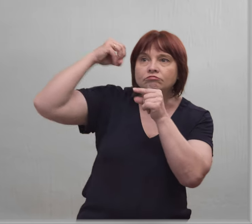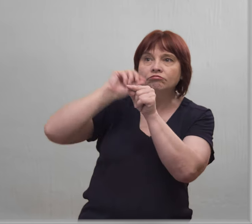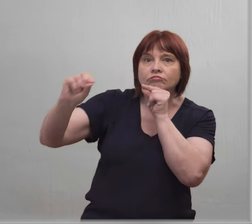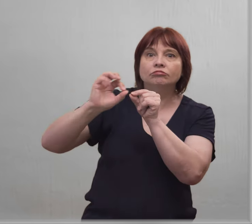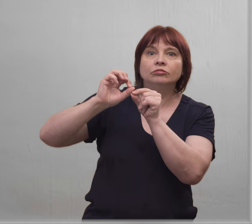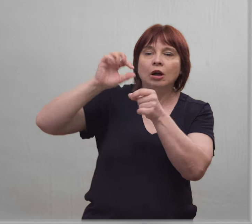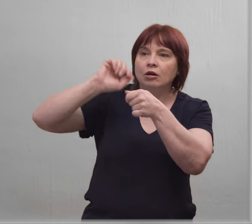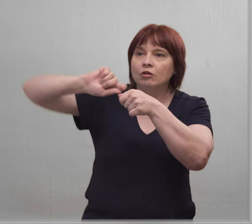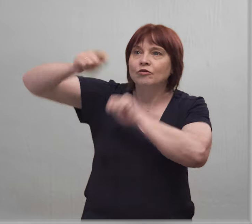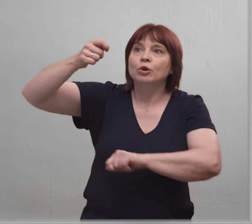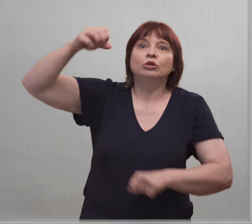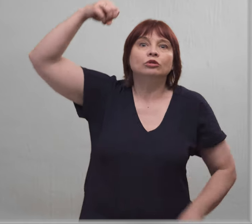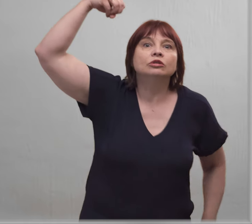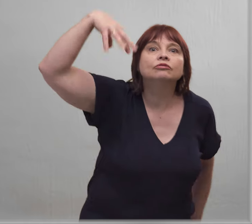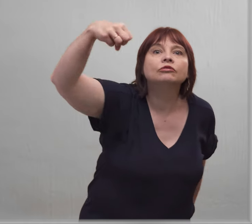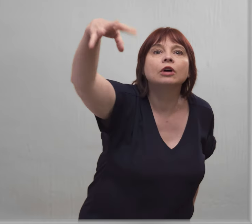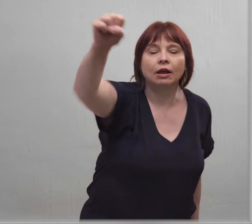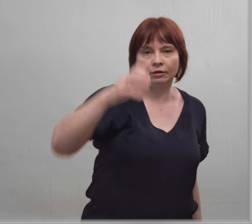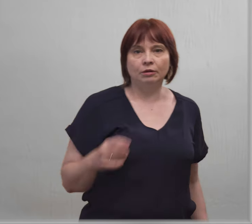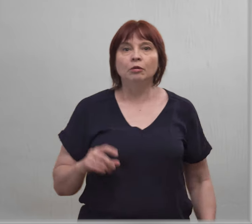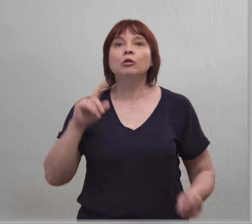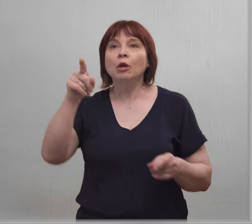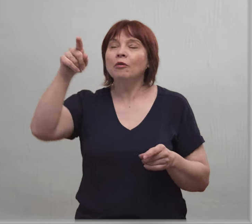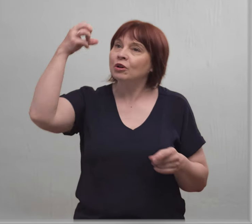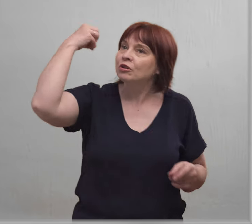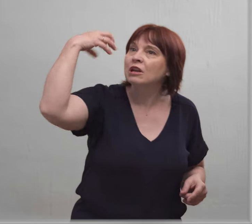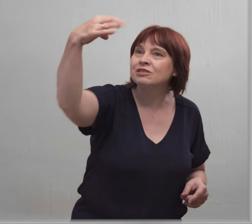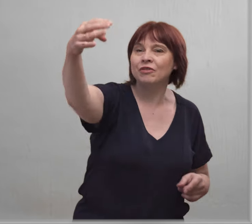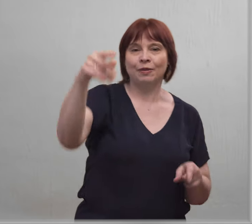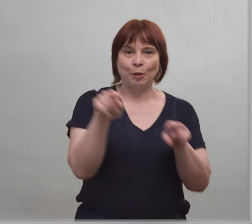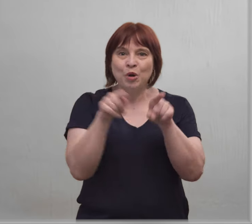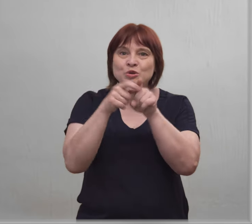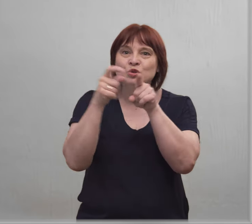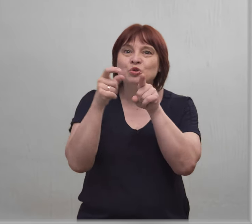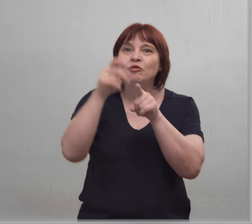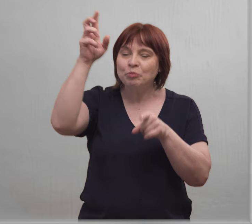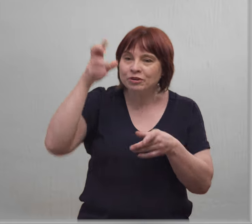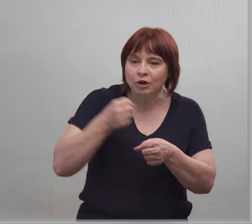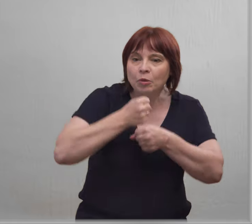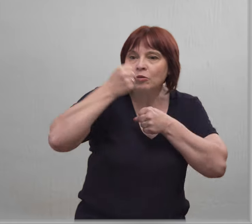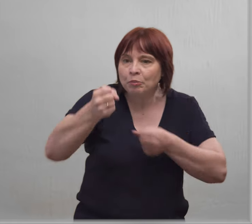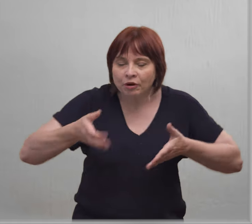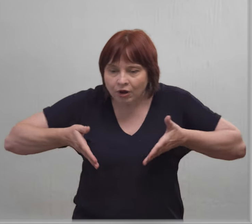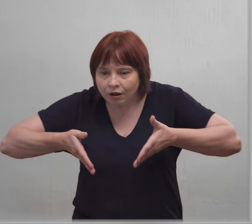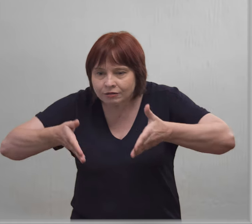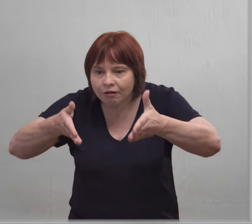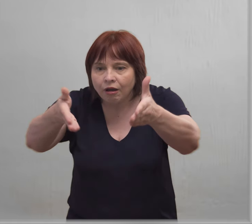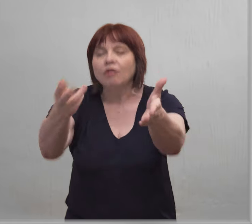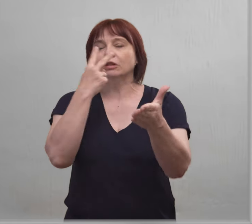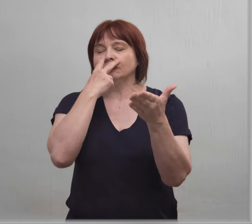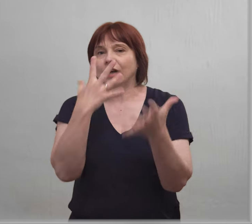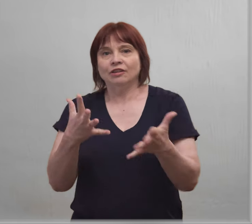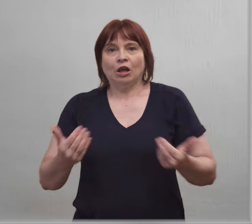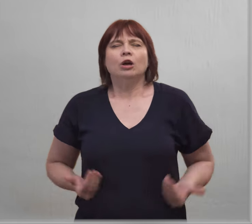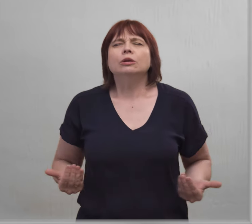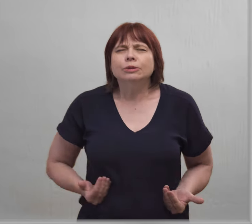тебя на стези правды. Оно направляет тебя. Тебе не нужно какое-то супероткровение, потому что ты знаешь